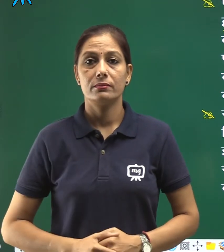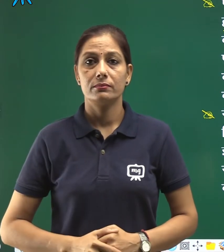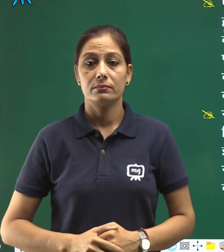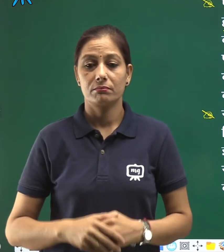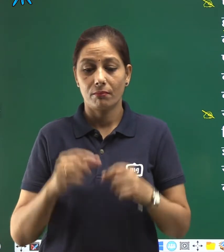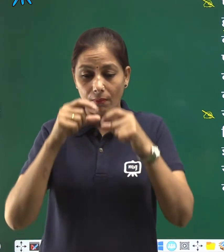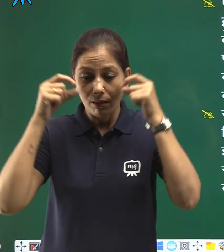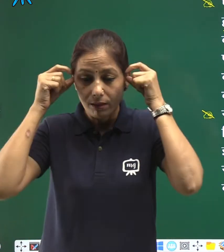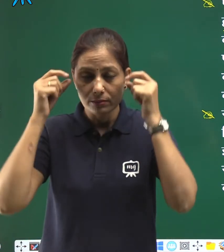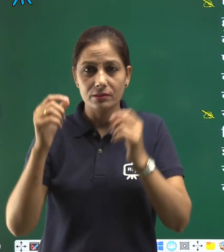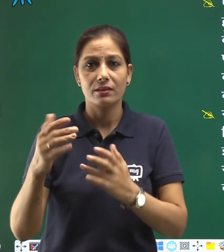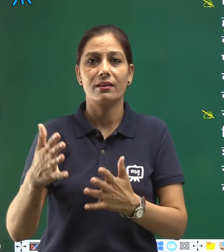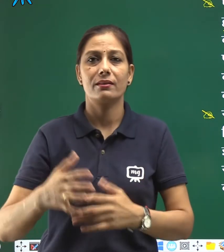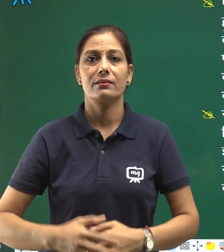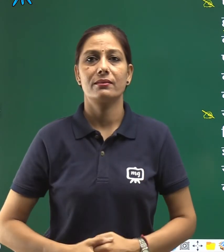अच्छी नहीं लगती थी।